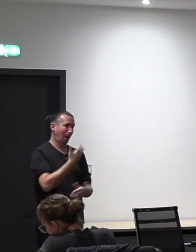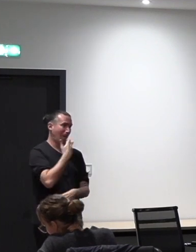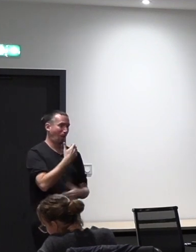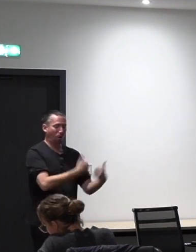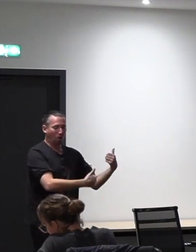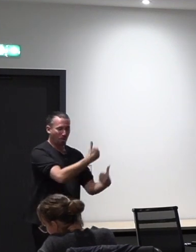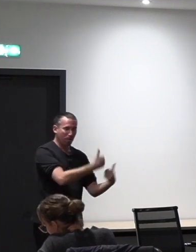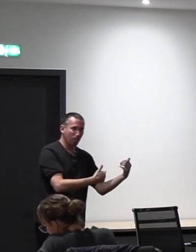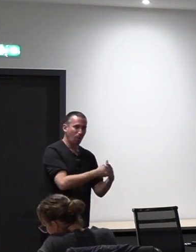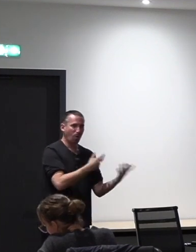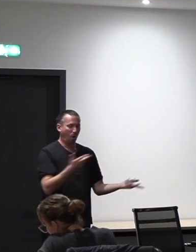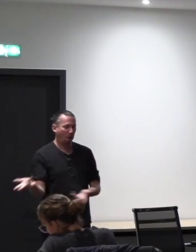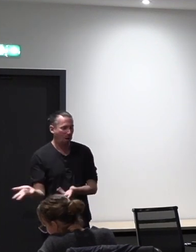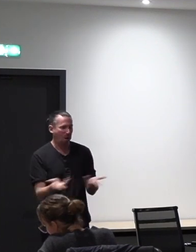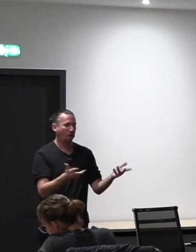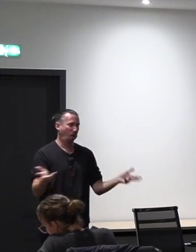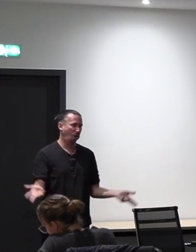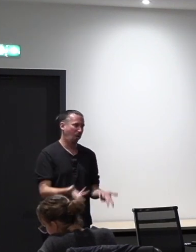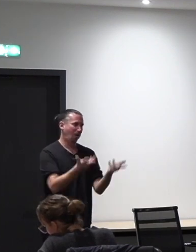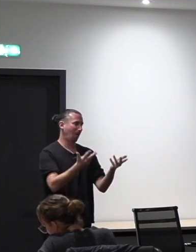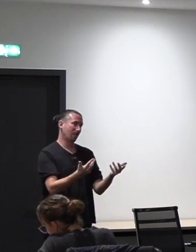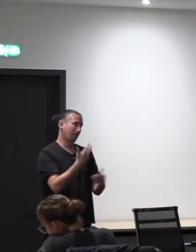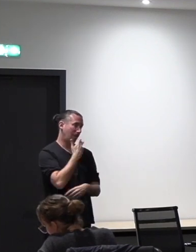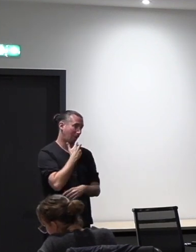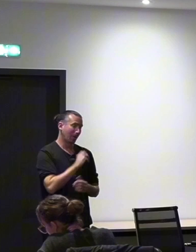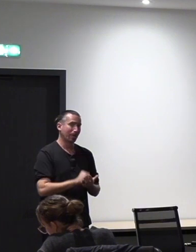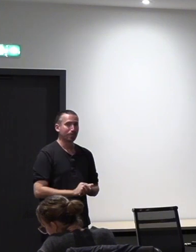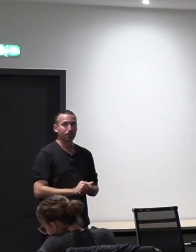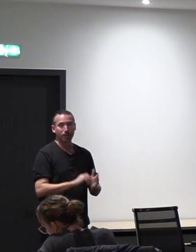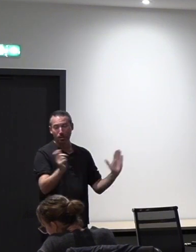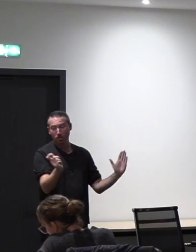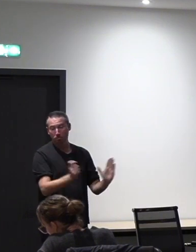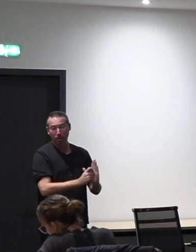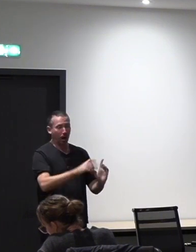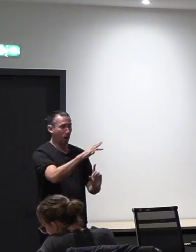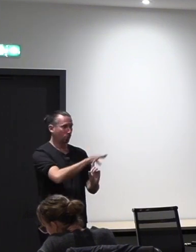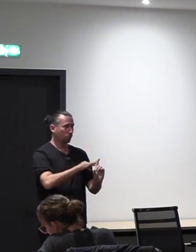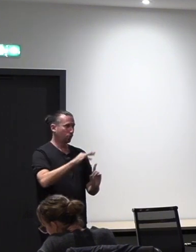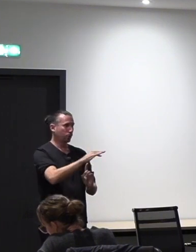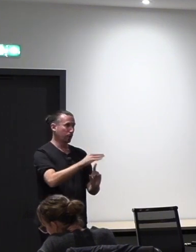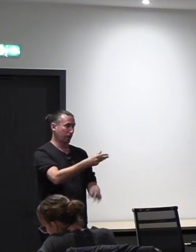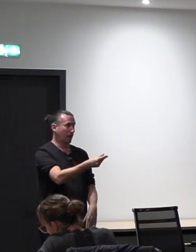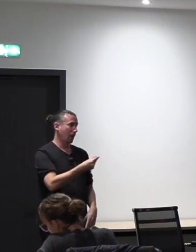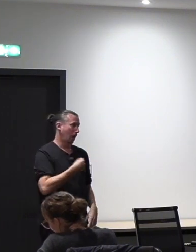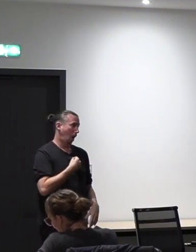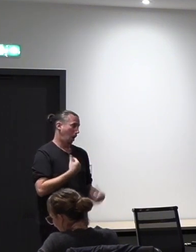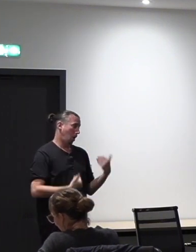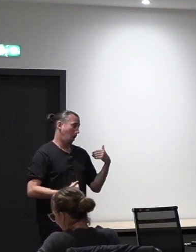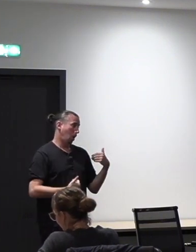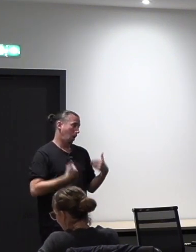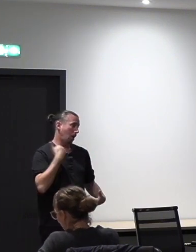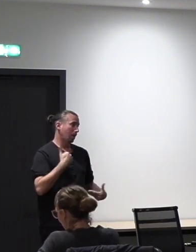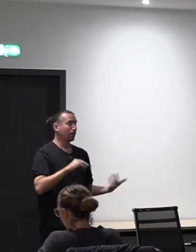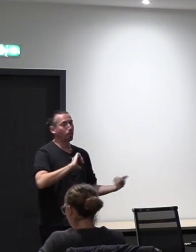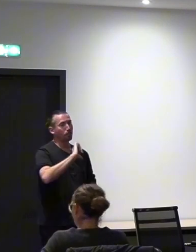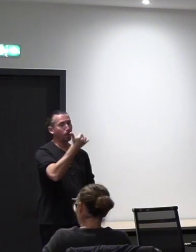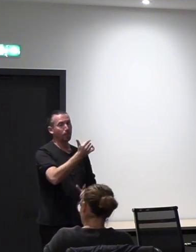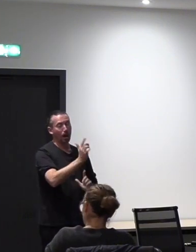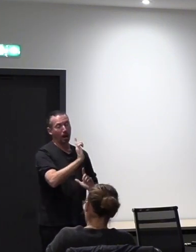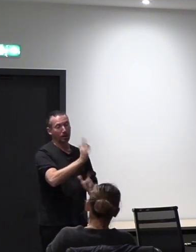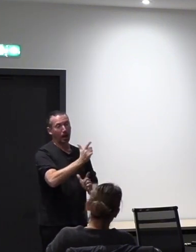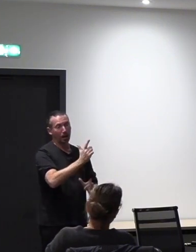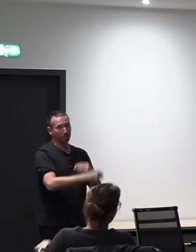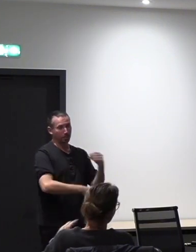et évidemment, lorsque la société vous a entraîné en handicap, notamment après la Première Guerre mondiale, on